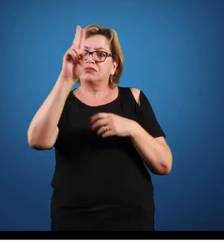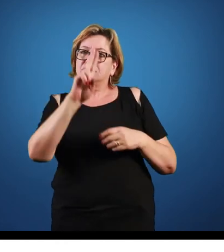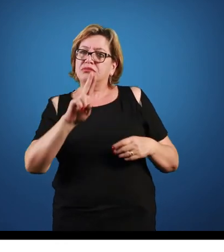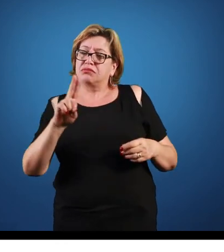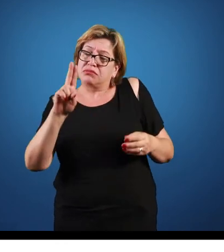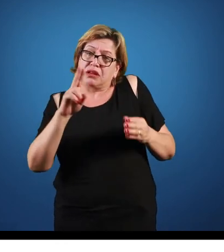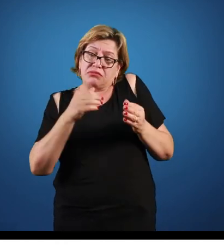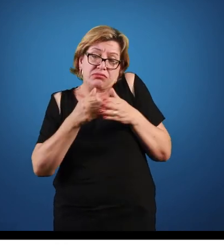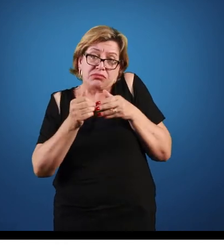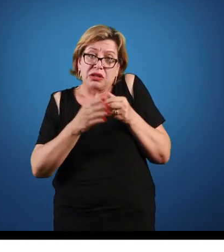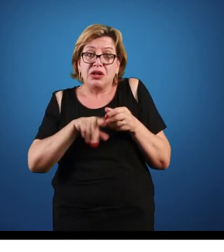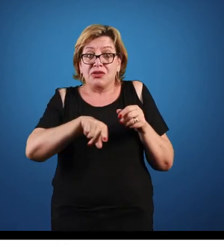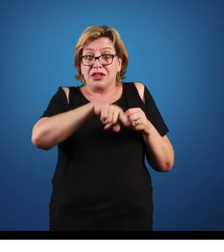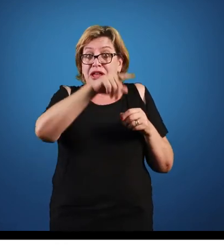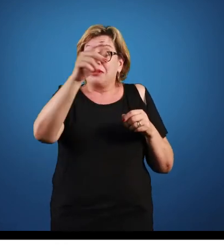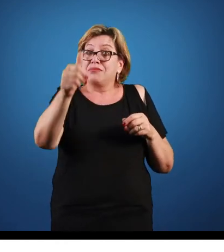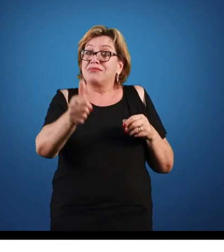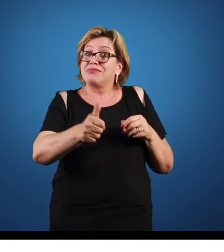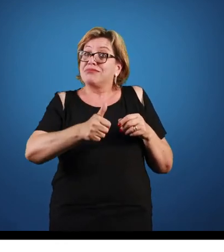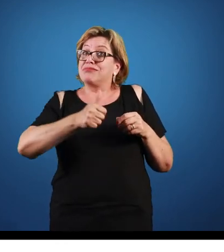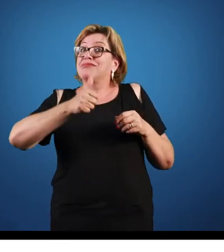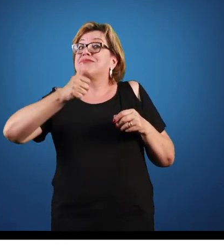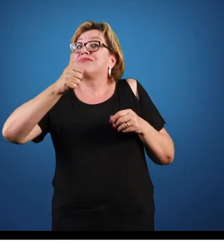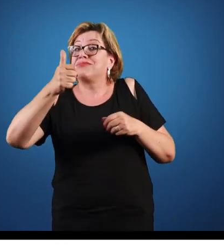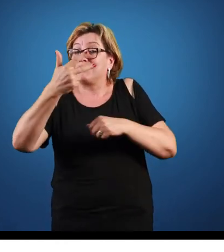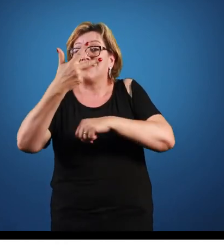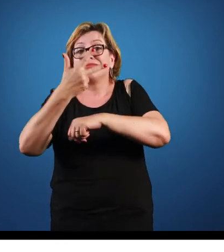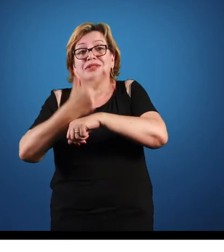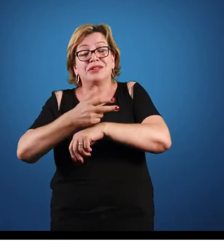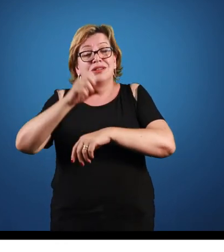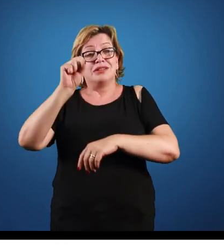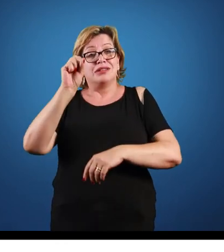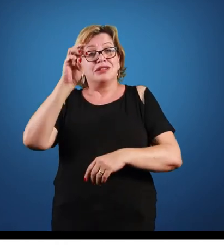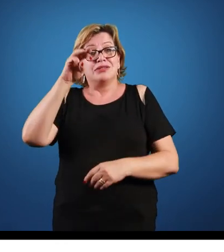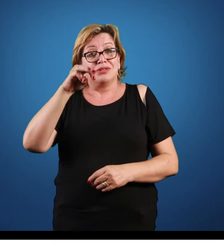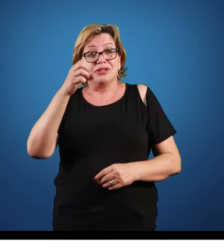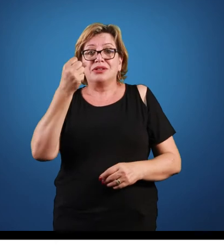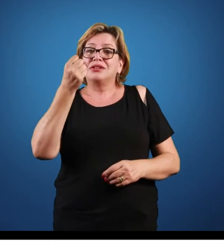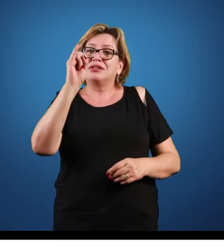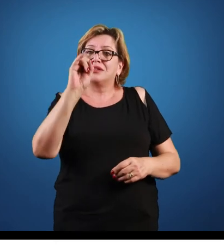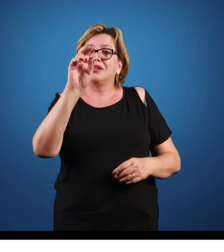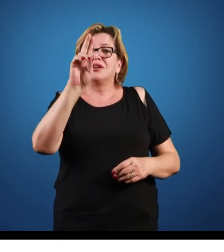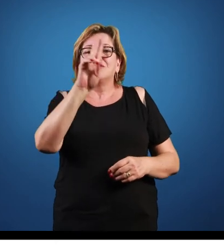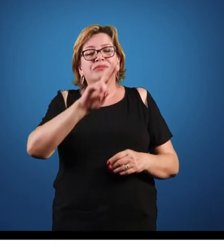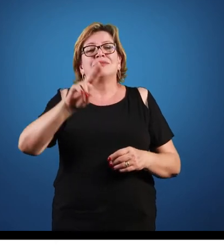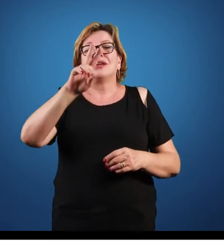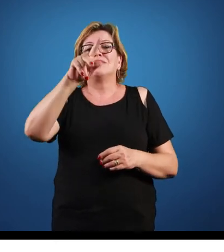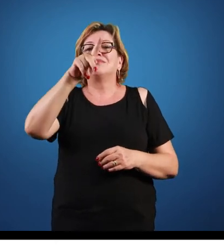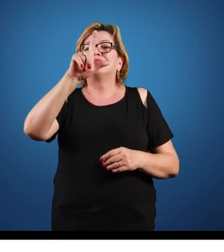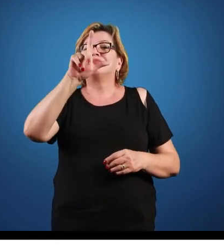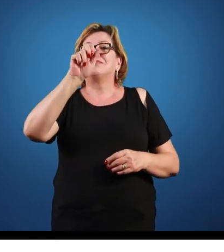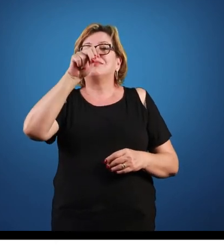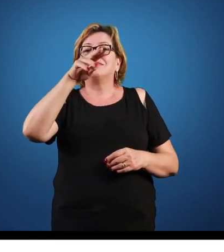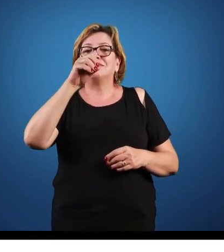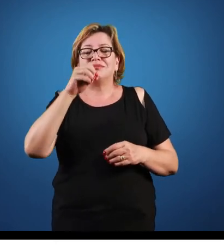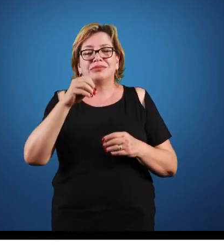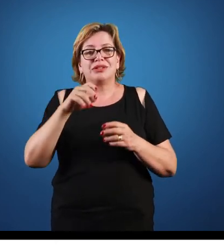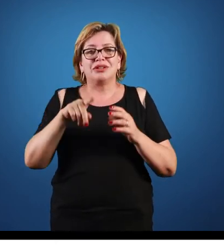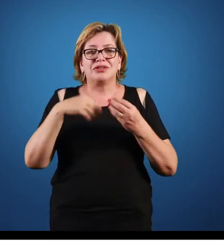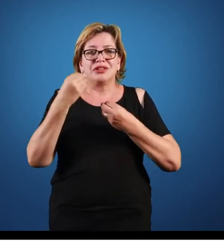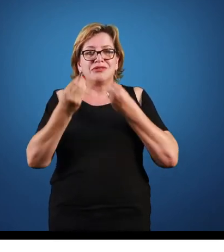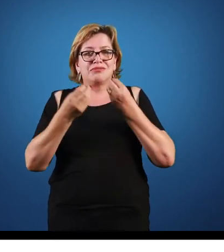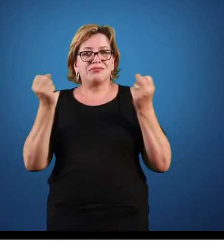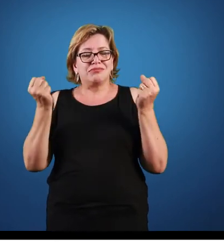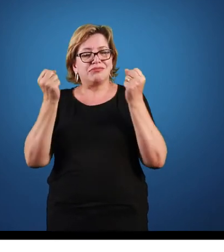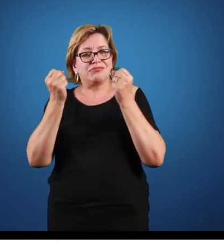ele ter filho vai ficar muito mais rico o setor mostram se vocês usarem esses planos não é que a gente deu o exemplo aqui é isso usando a câmera de vocês